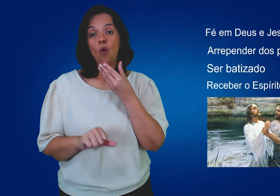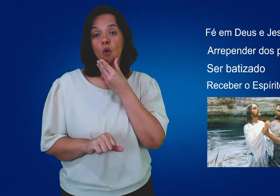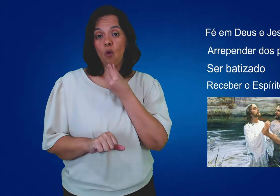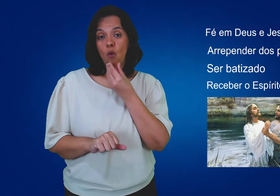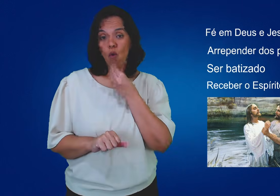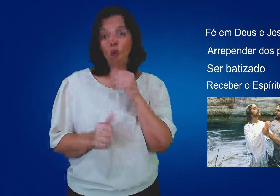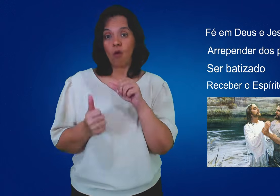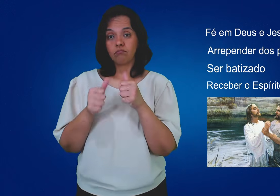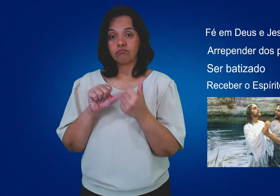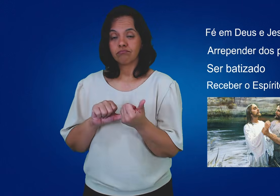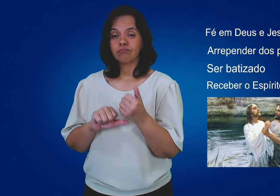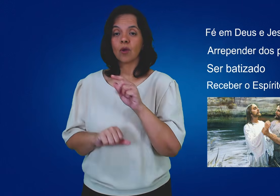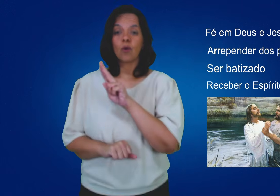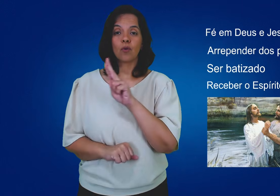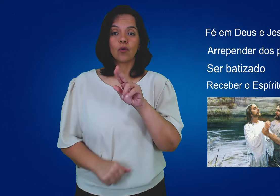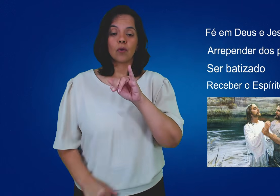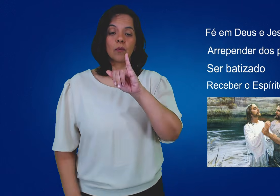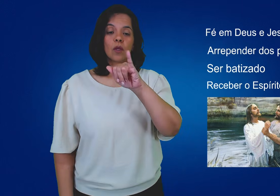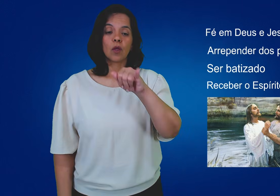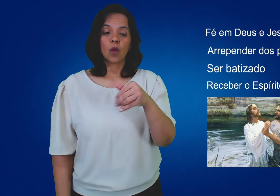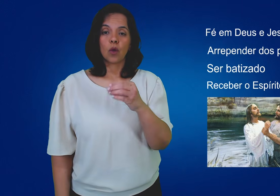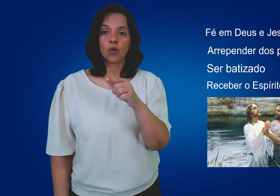Mas Jesus Cristo também batizou.